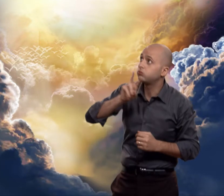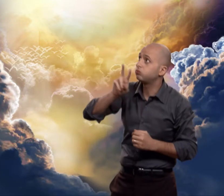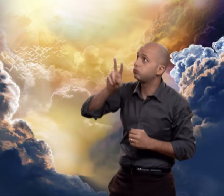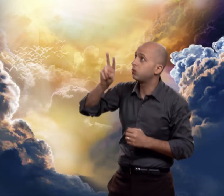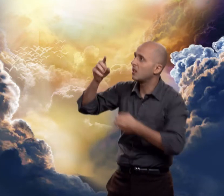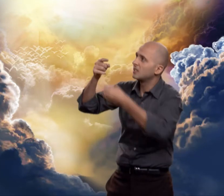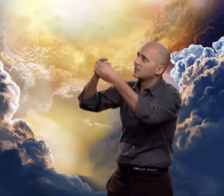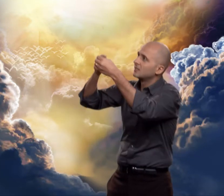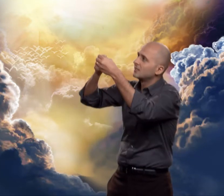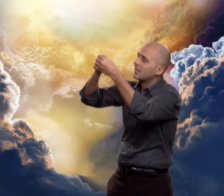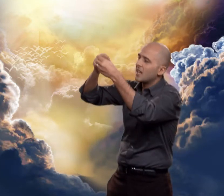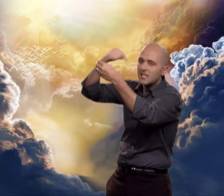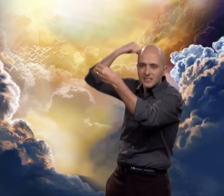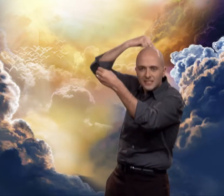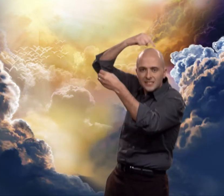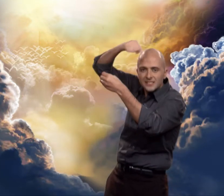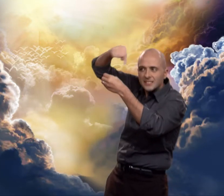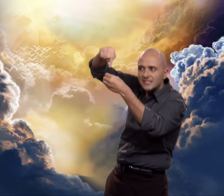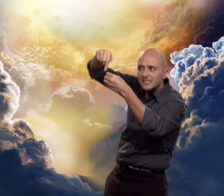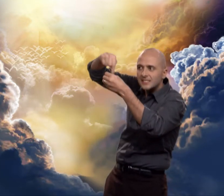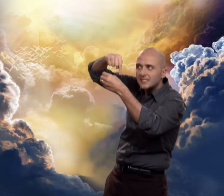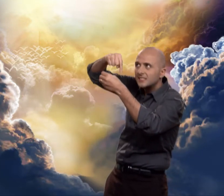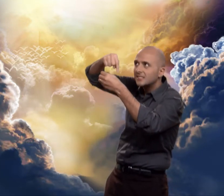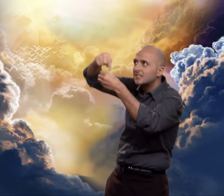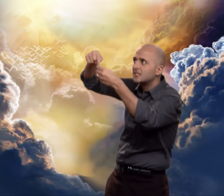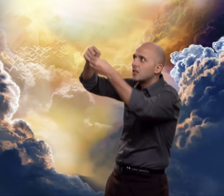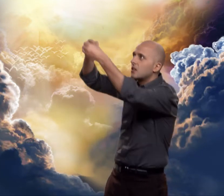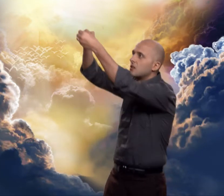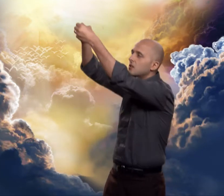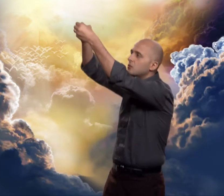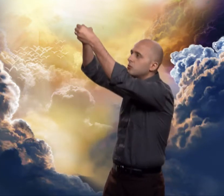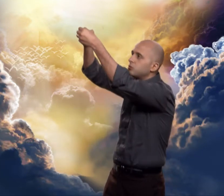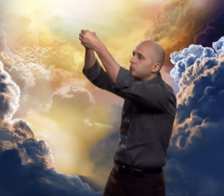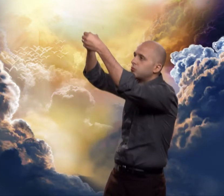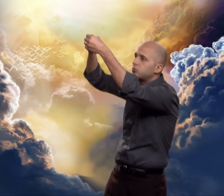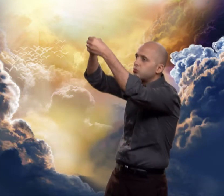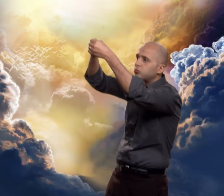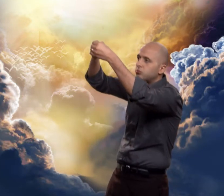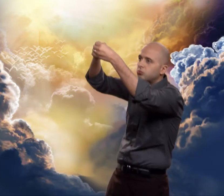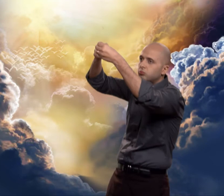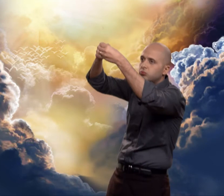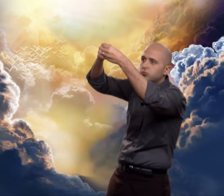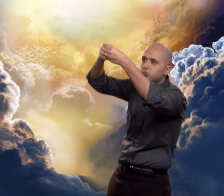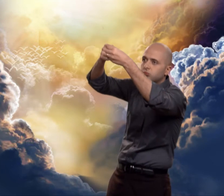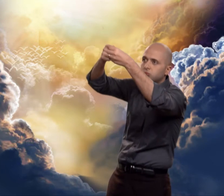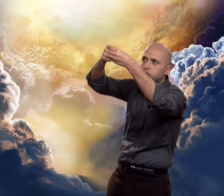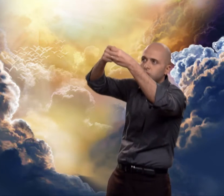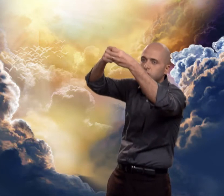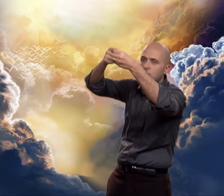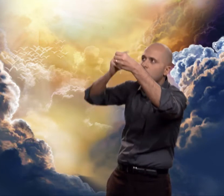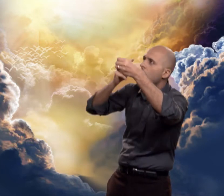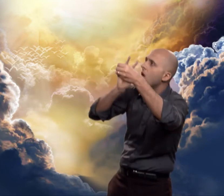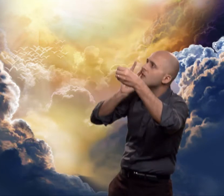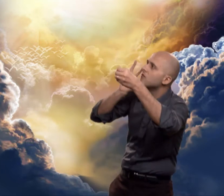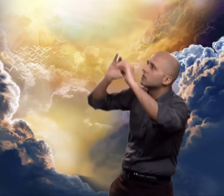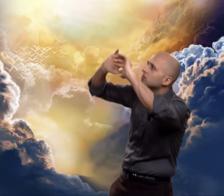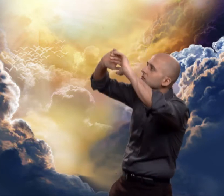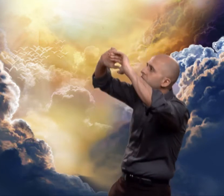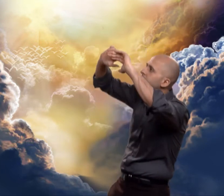Para conseguir a aprovação do mundo, rejeitaram seus mandamentos e ensinaram outros a desobedecê-los. Agora são condenados